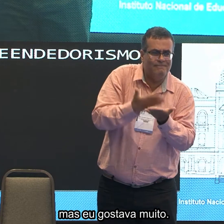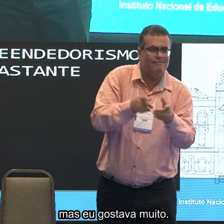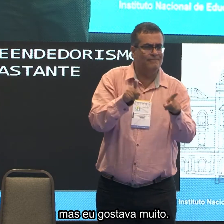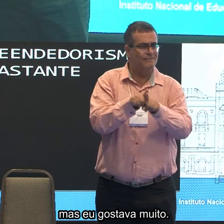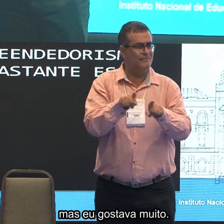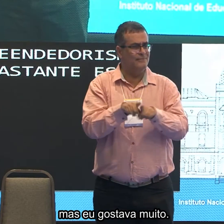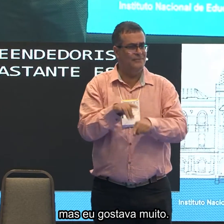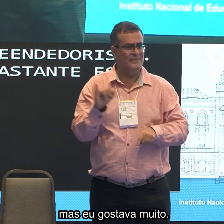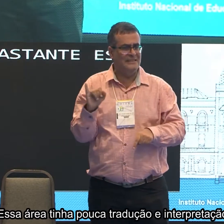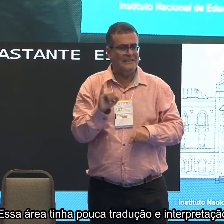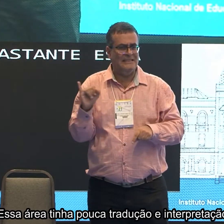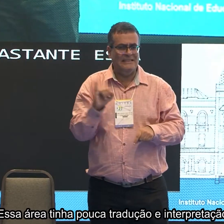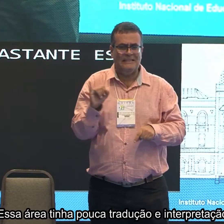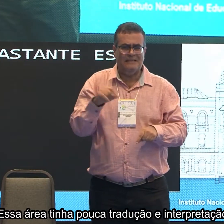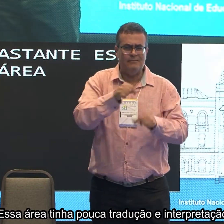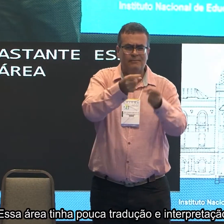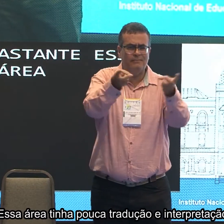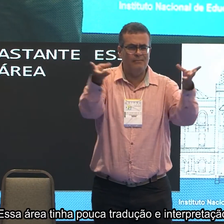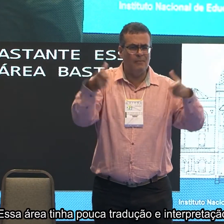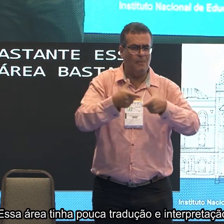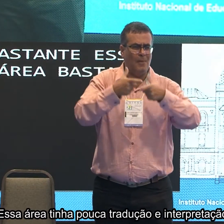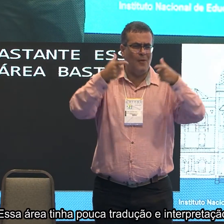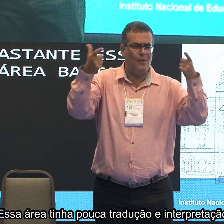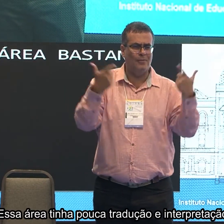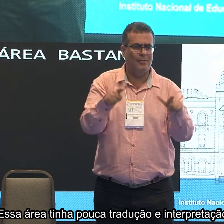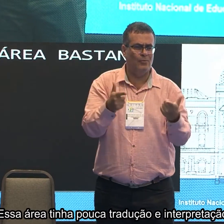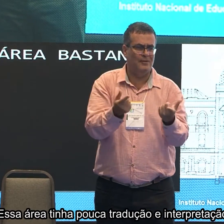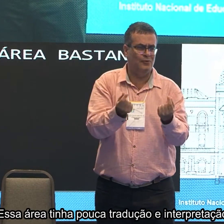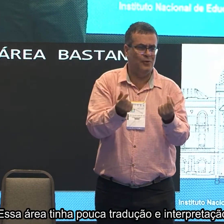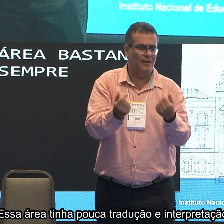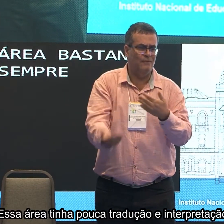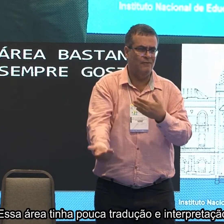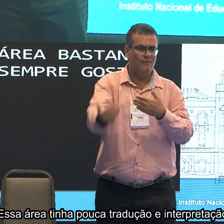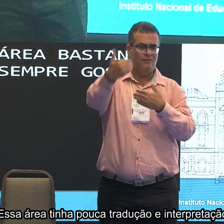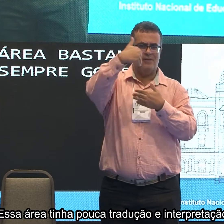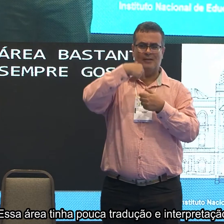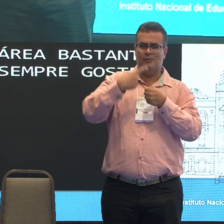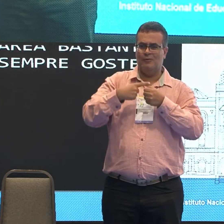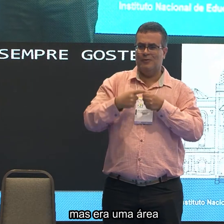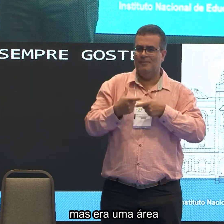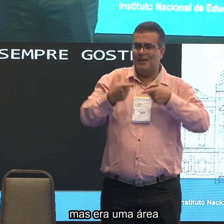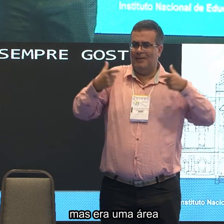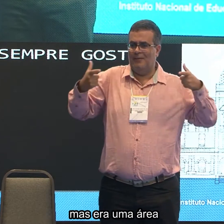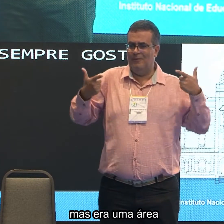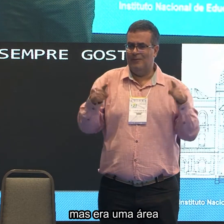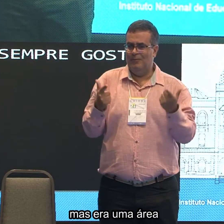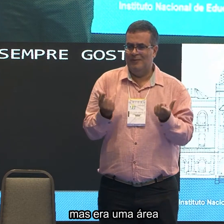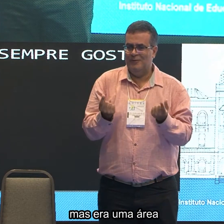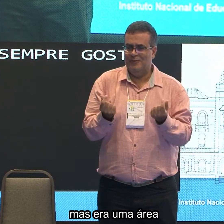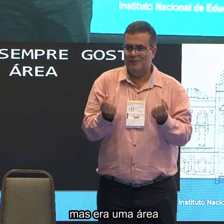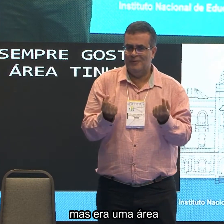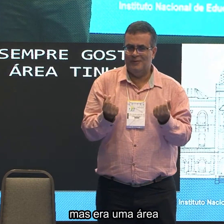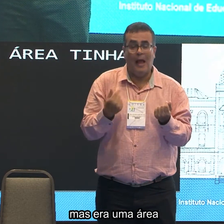dessa área e essa área tinha pouca tradução e interpretação, mas era uma área que